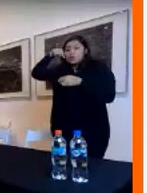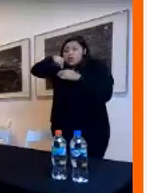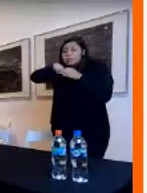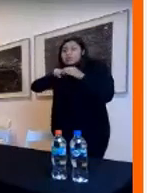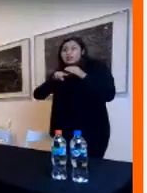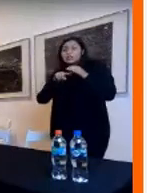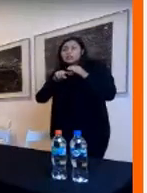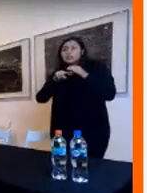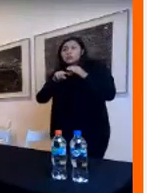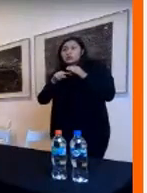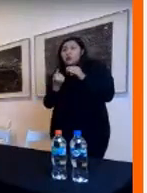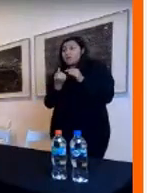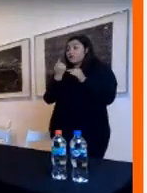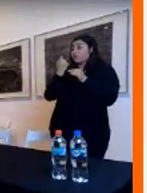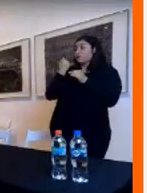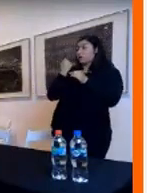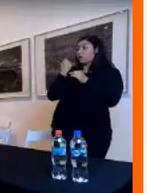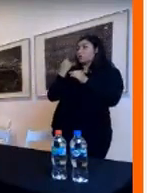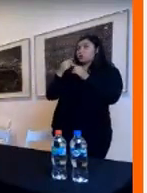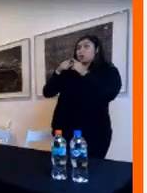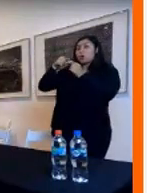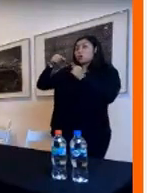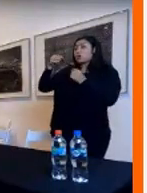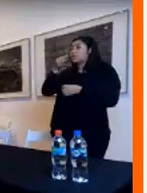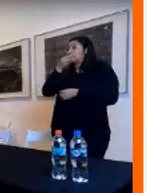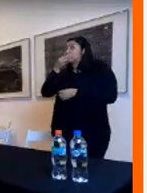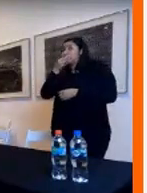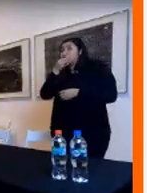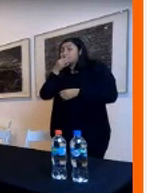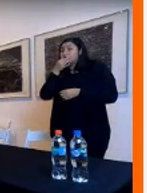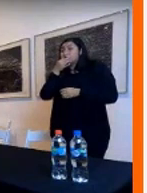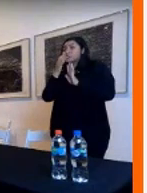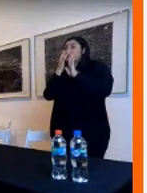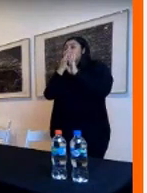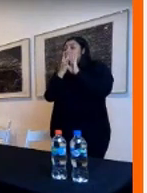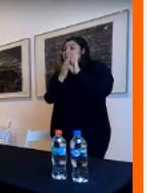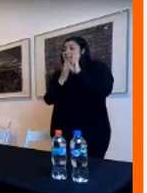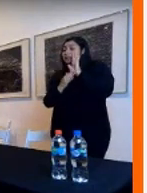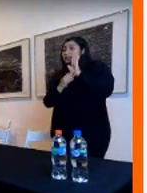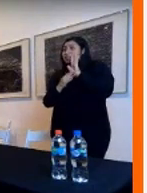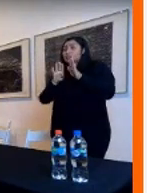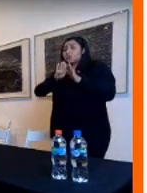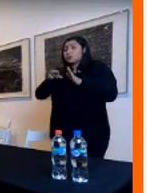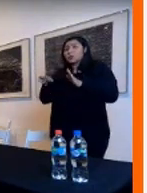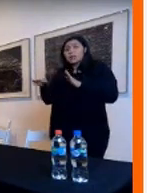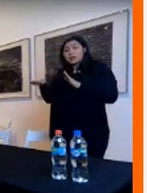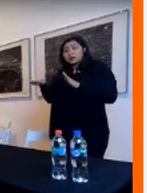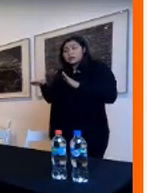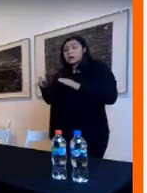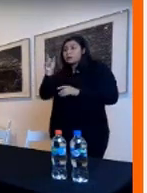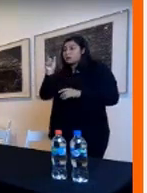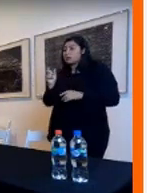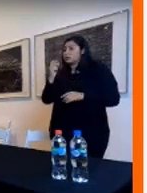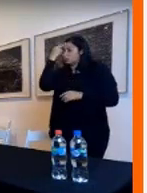De fondo hay hojas verdes, ¿no es cierto? Entonces, cuando tú vas describiendo cartográficamente, las personas con baja visión pueden construir estos